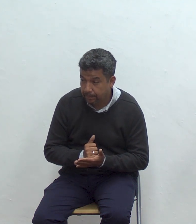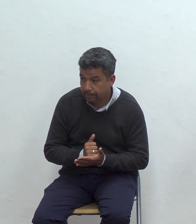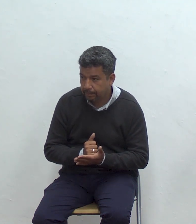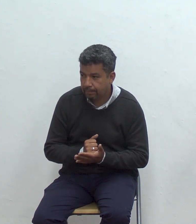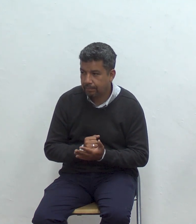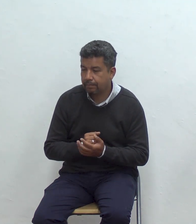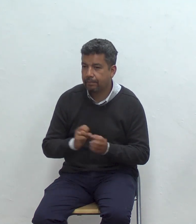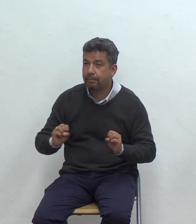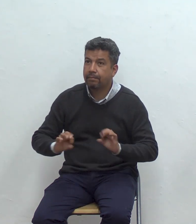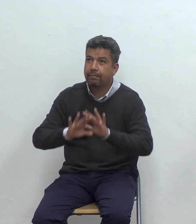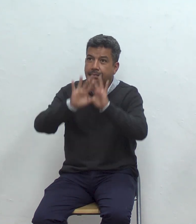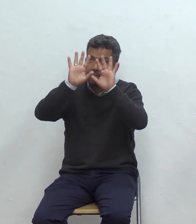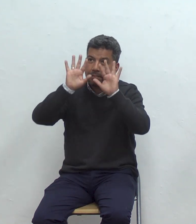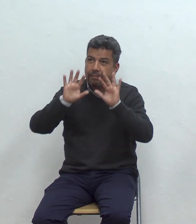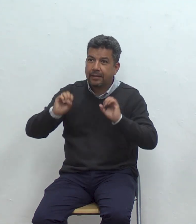Sublime gracia.